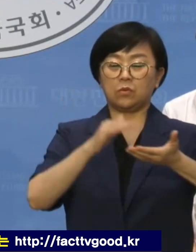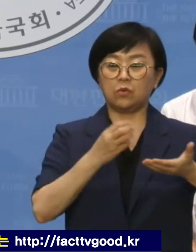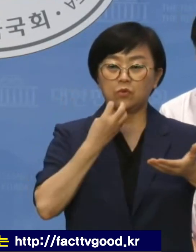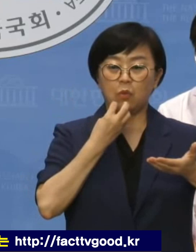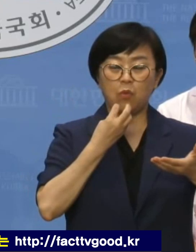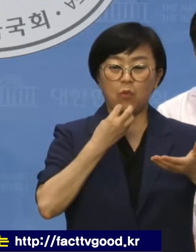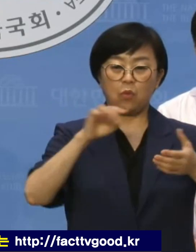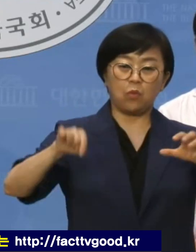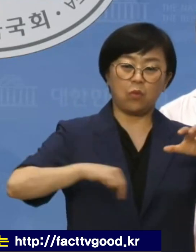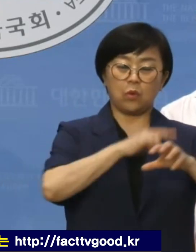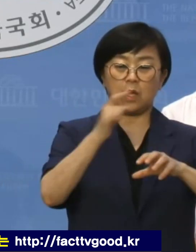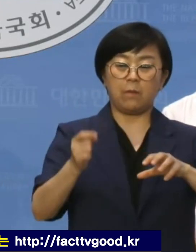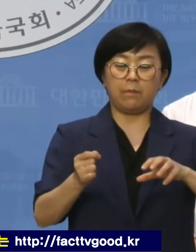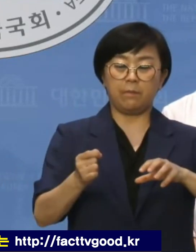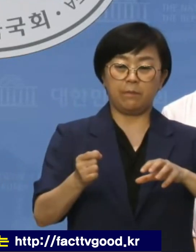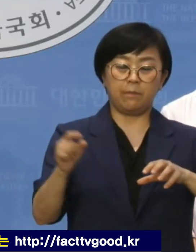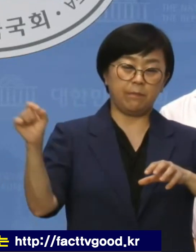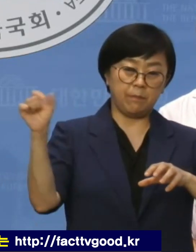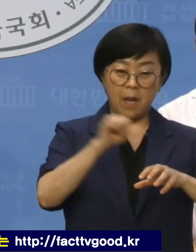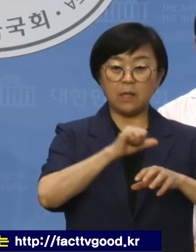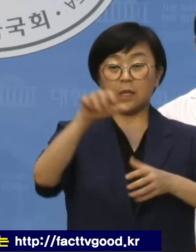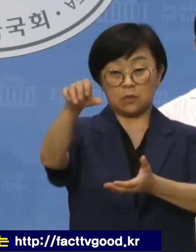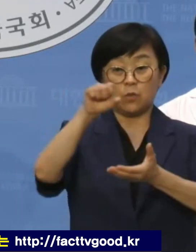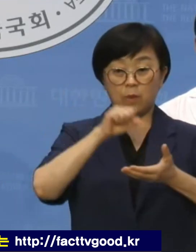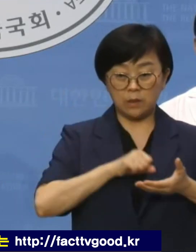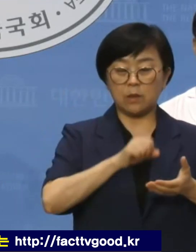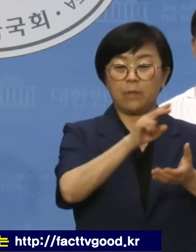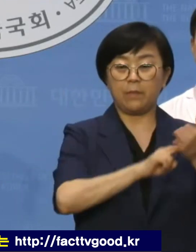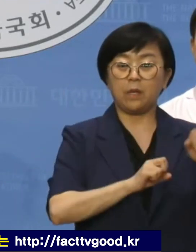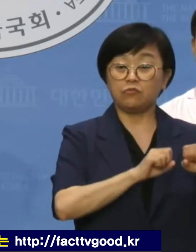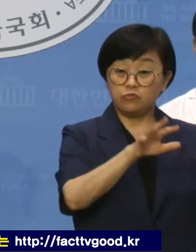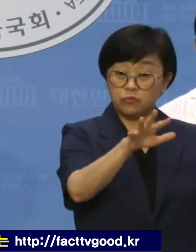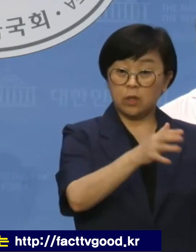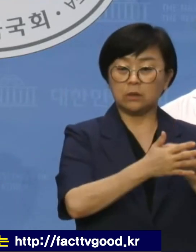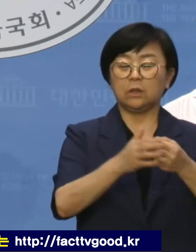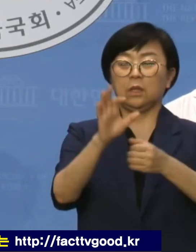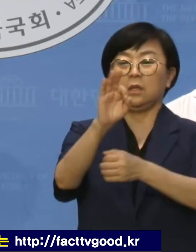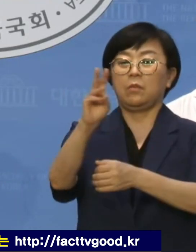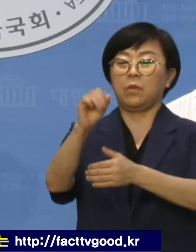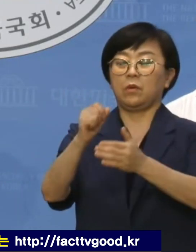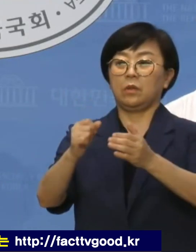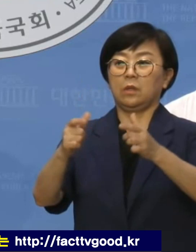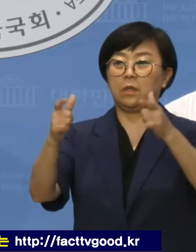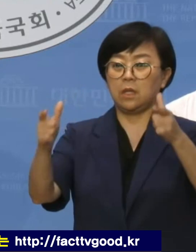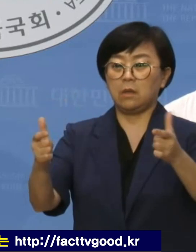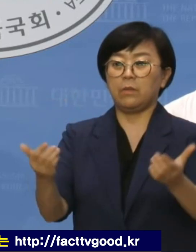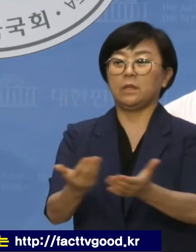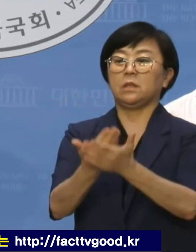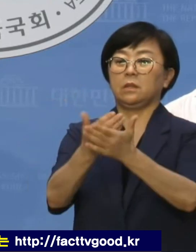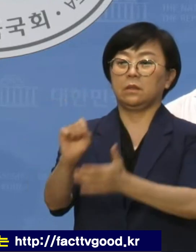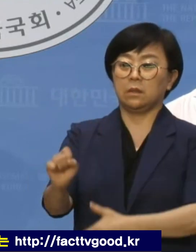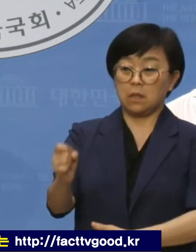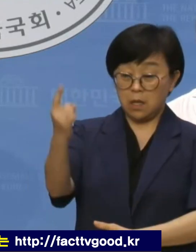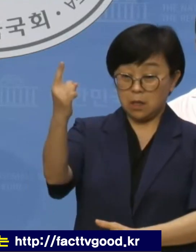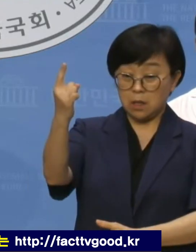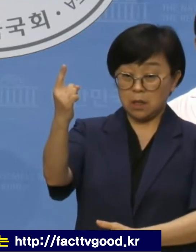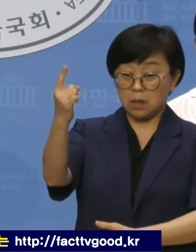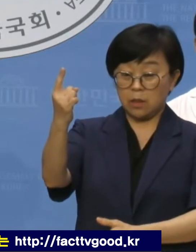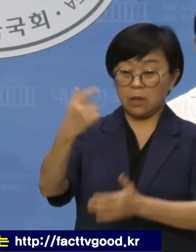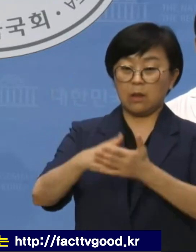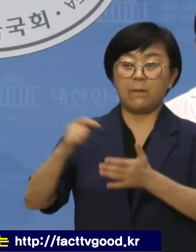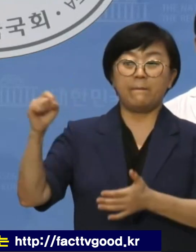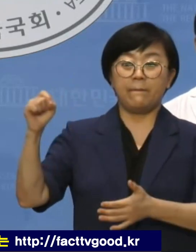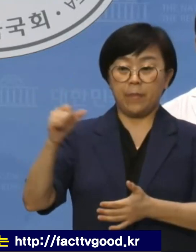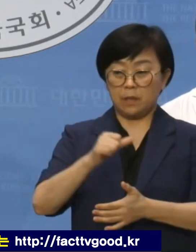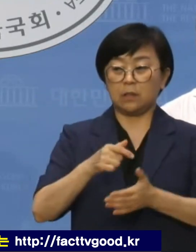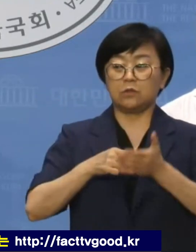신속하게 유통되고 그래서 양평이 더욱 발전하는 계기로 더욱 서울 양평 고속도로가